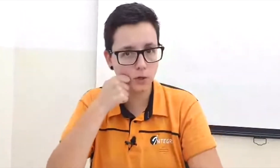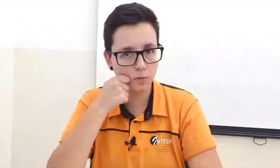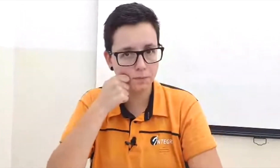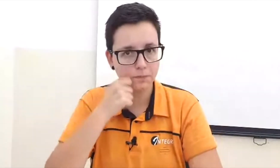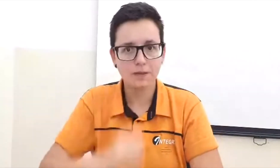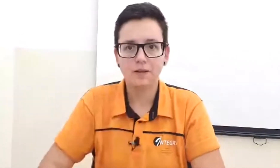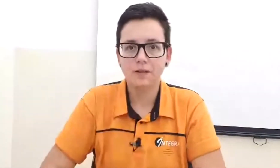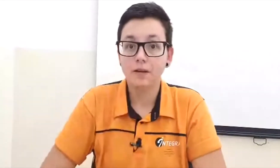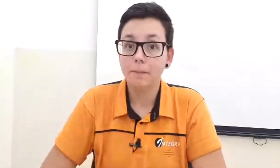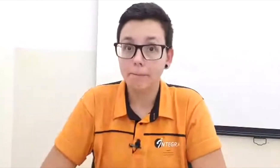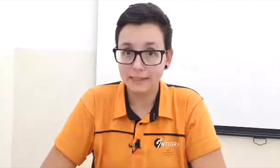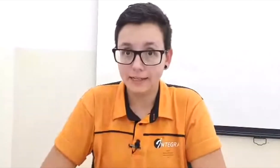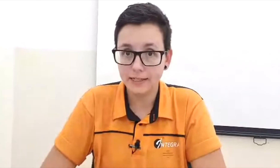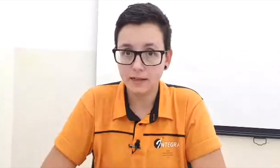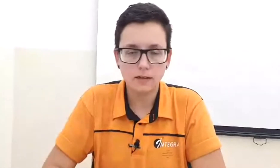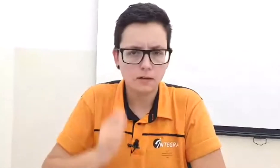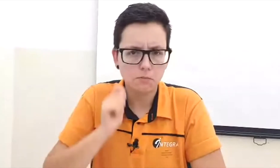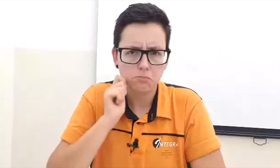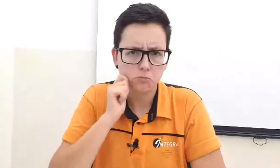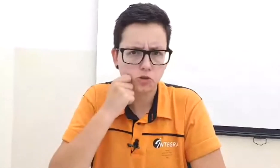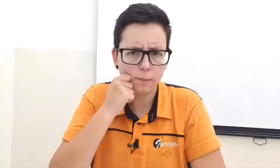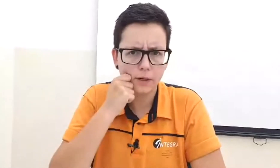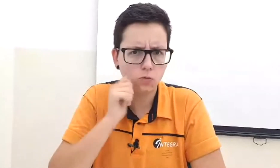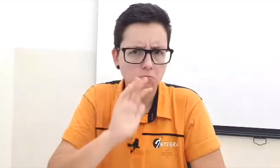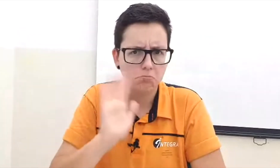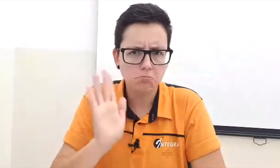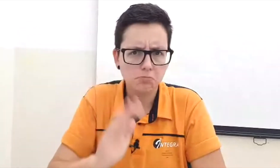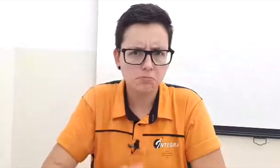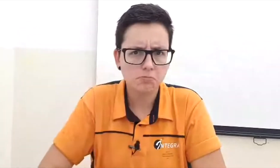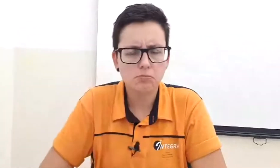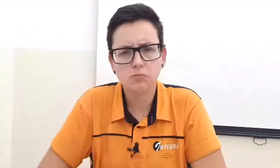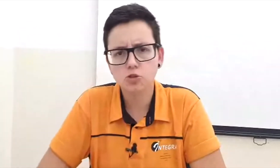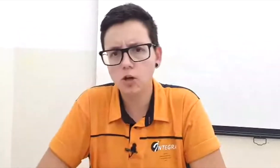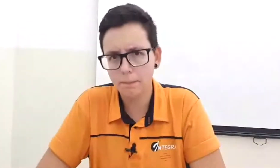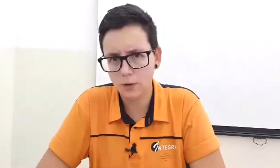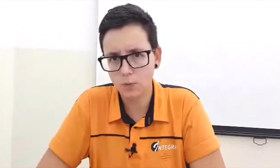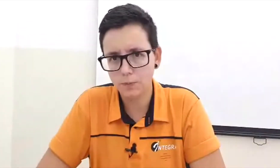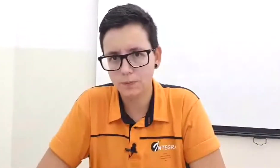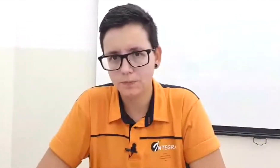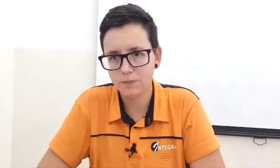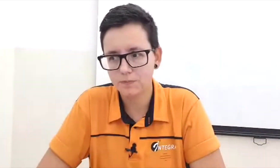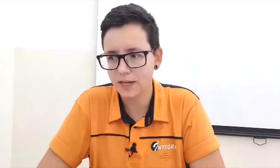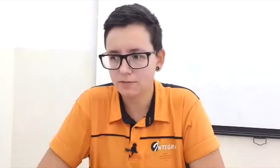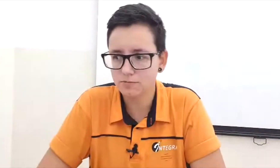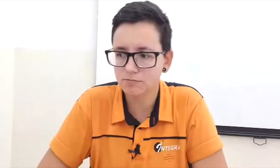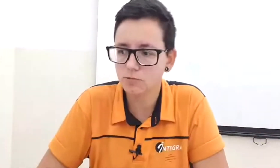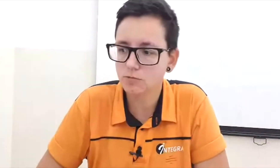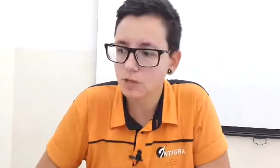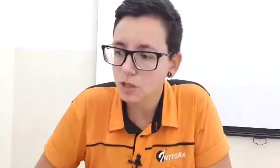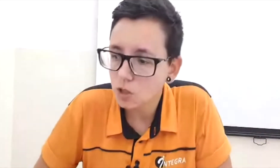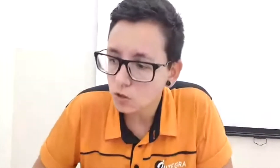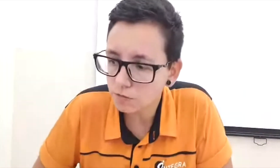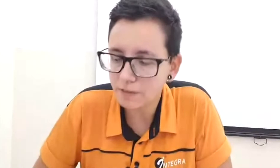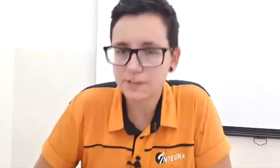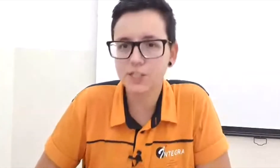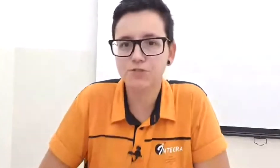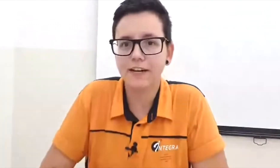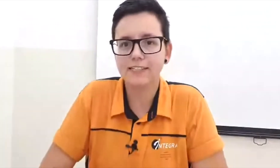pão, padaria. Só pão, só pão. Tá? Não vai fazer diferença